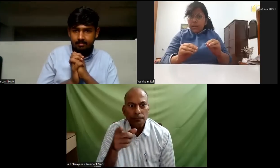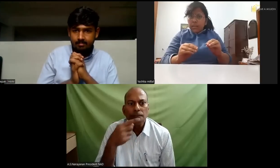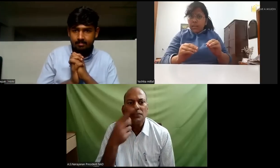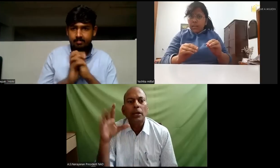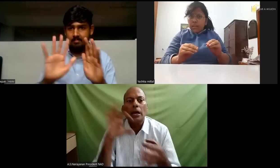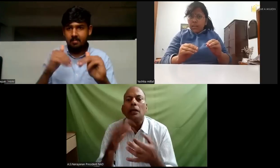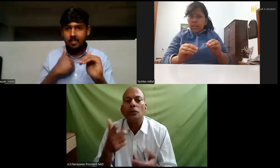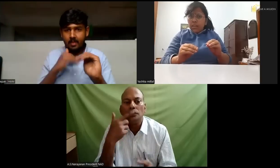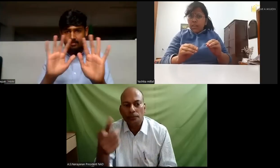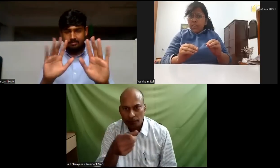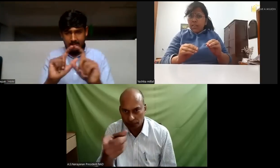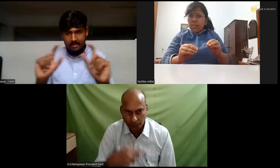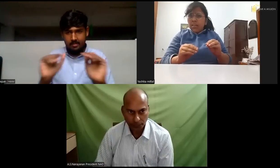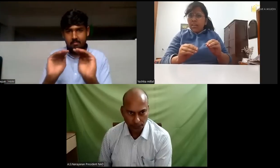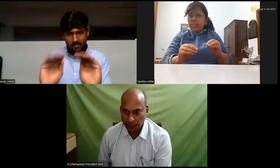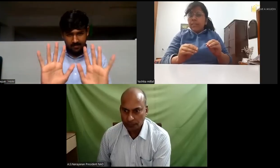మీటింగ్ ఏం చెప్తున్నారు అడుగుతాను.